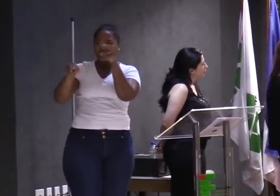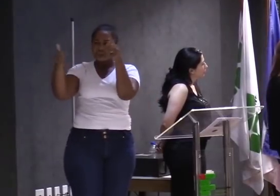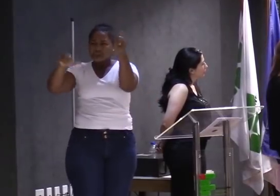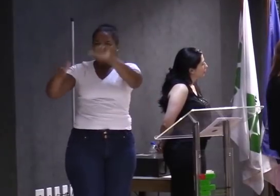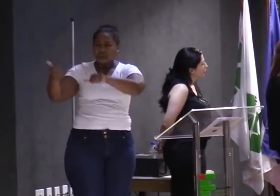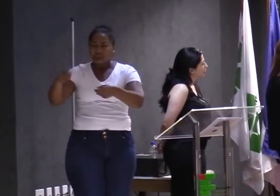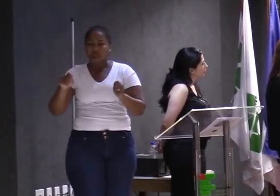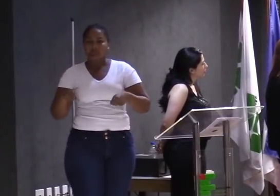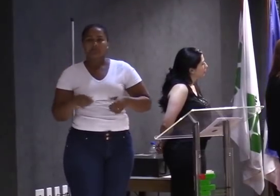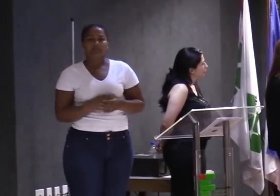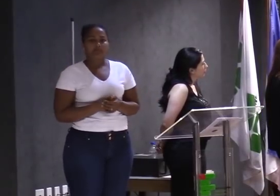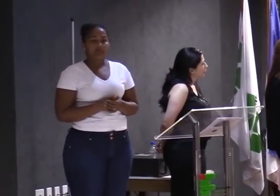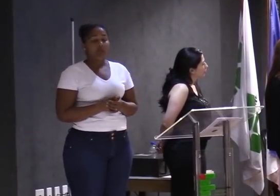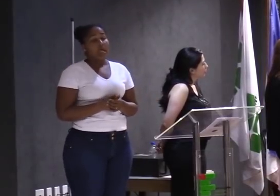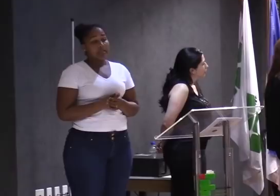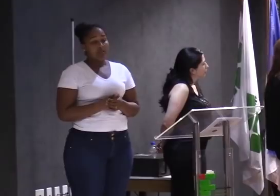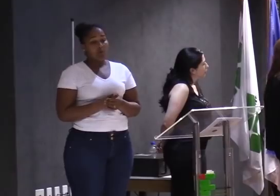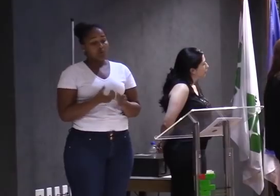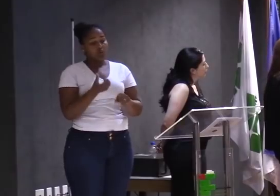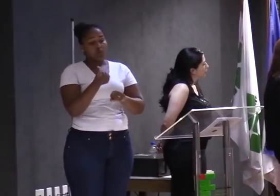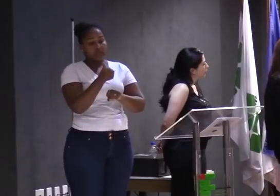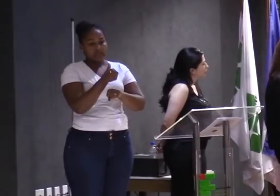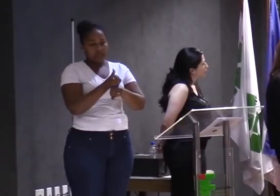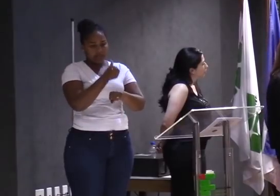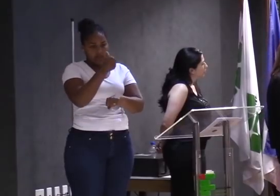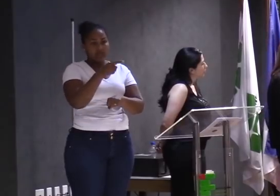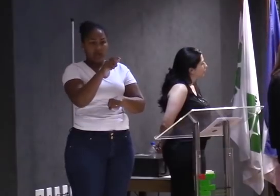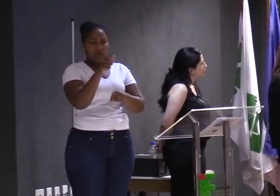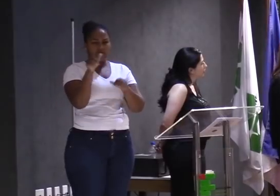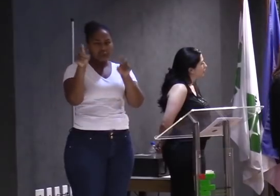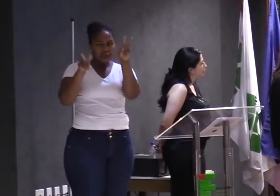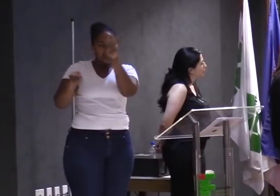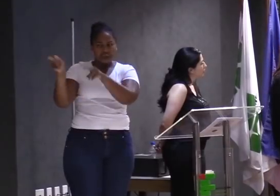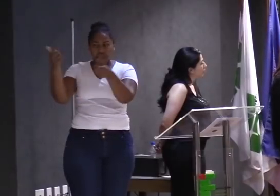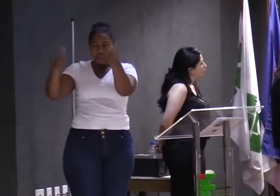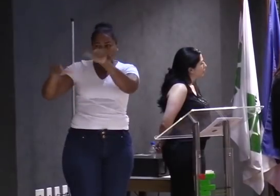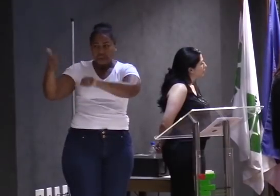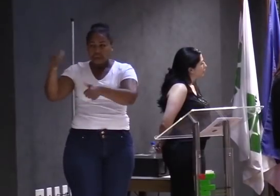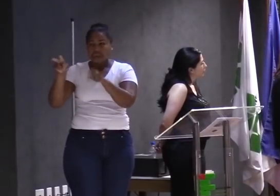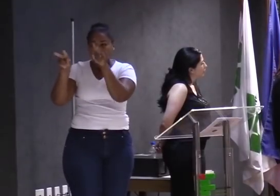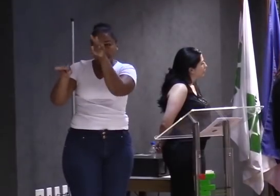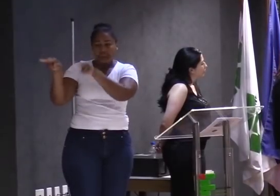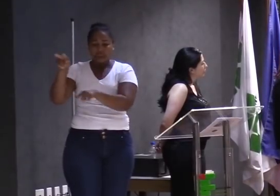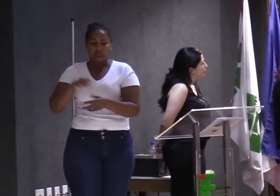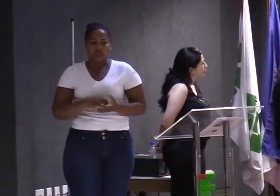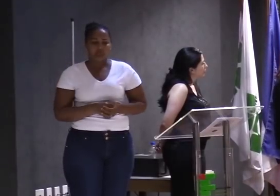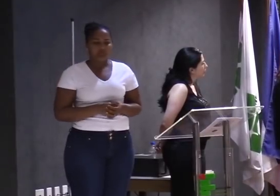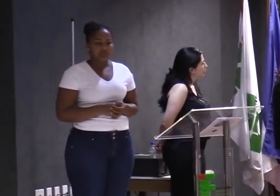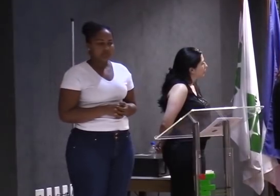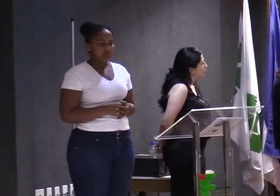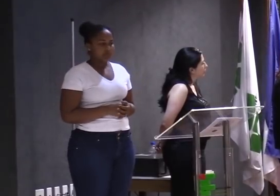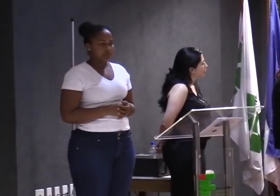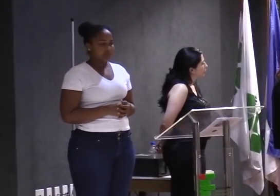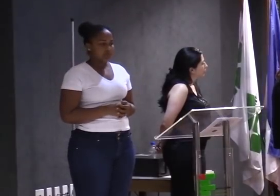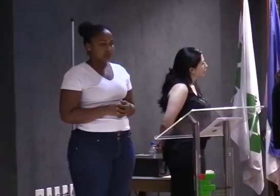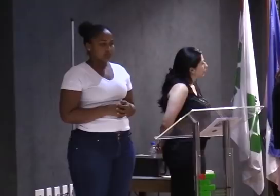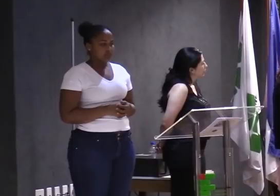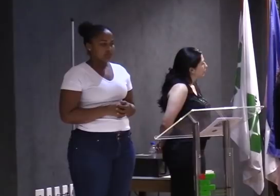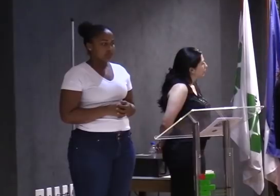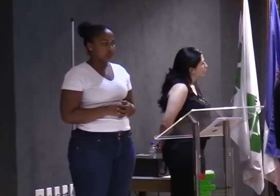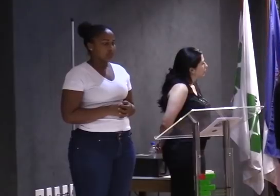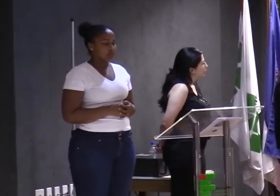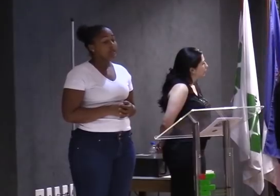eu faço ao longo do semestre. Então, é um pouco mais de trabalho do professor, mas o resultado dele é muito positivo para o aluno. E aí eu uso